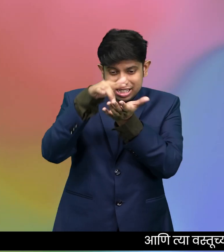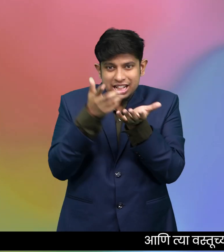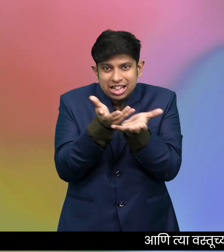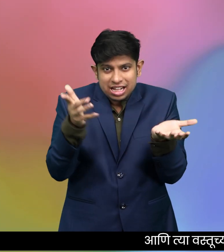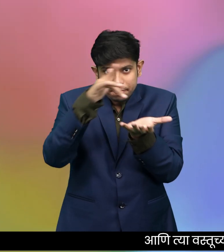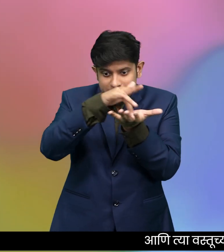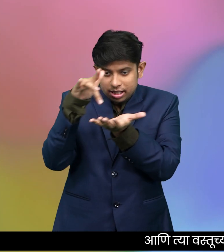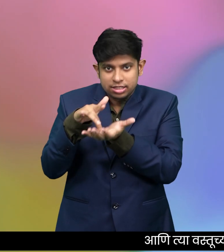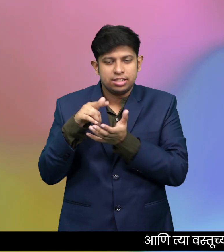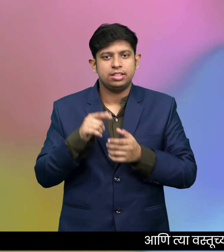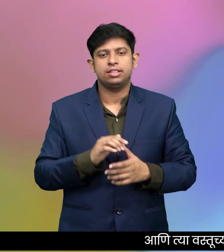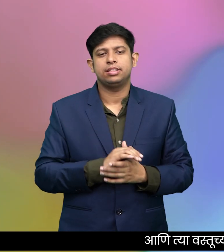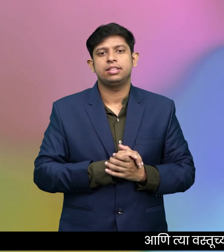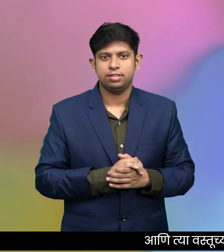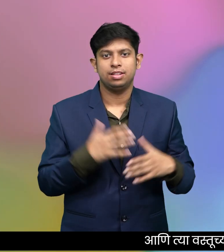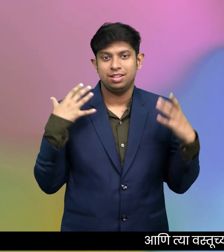असतात.